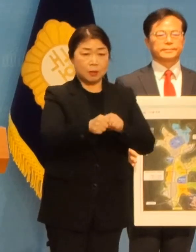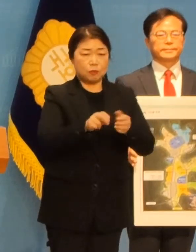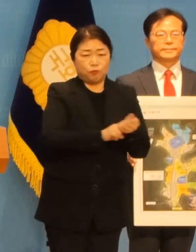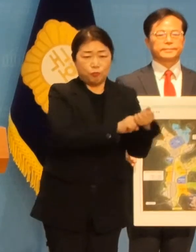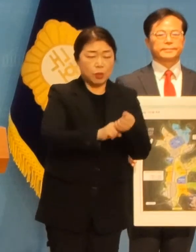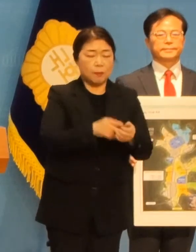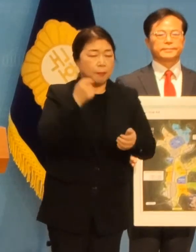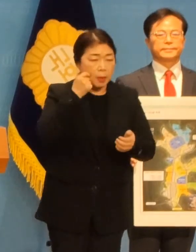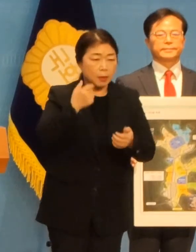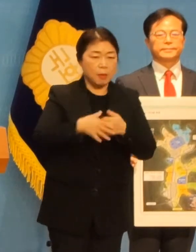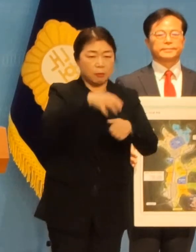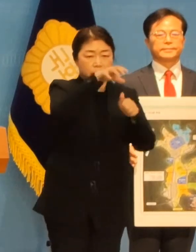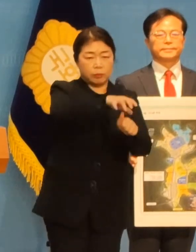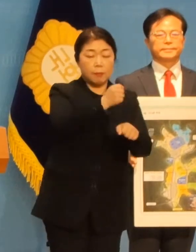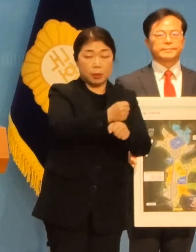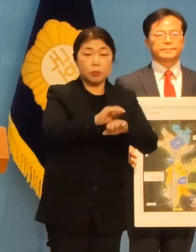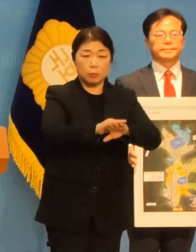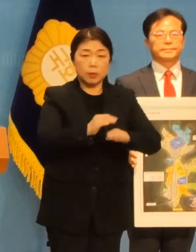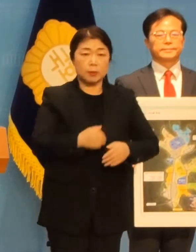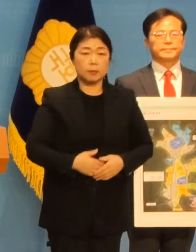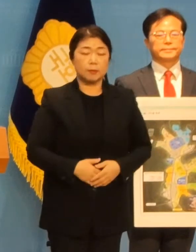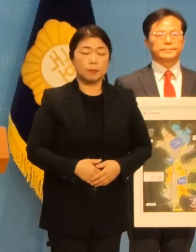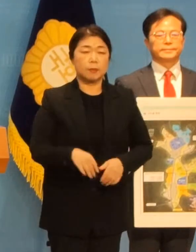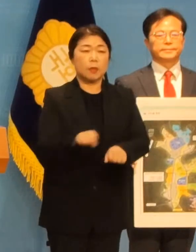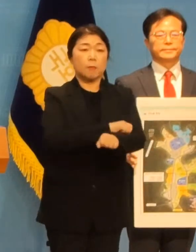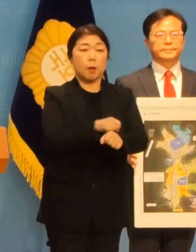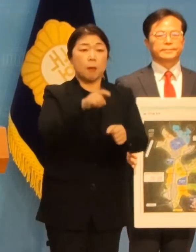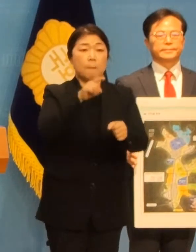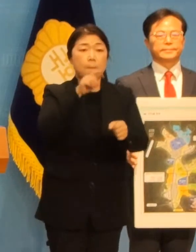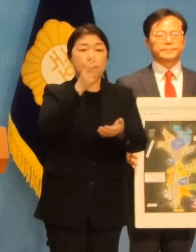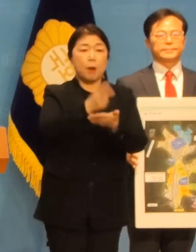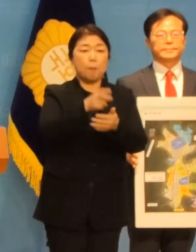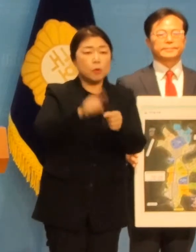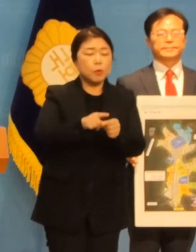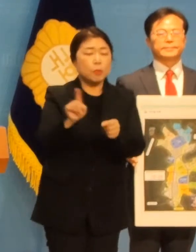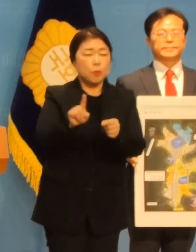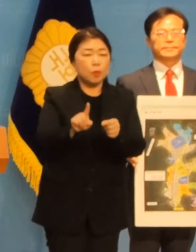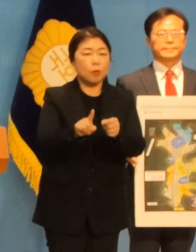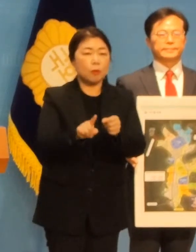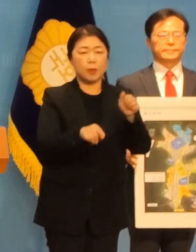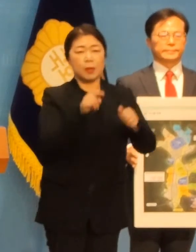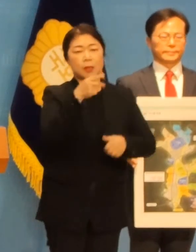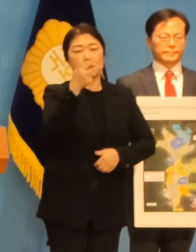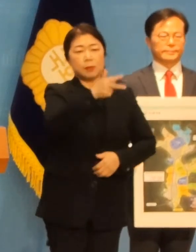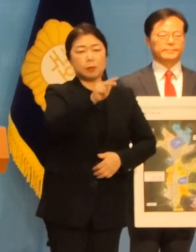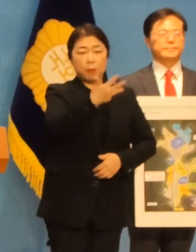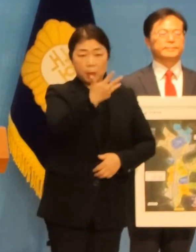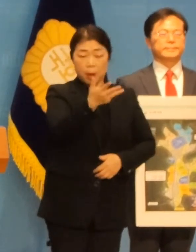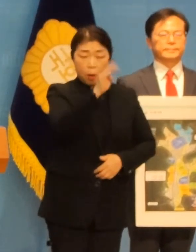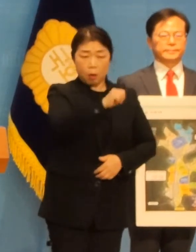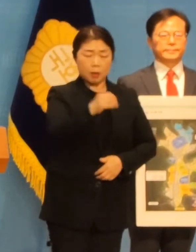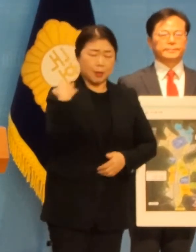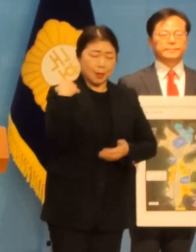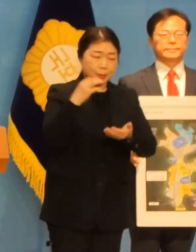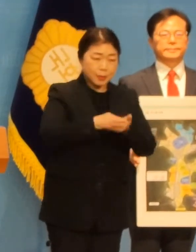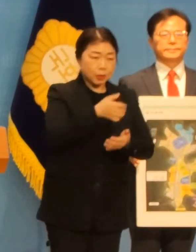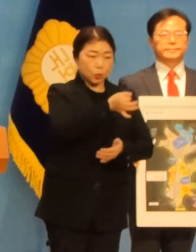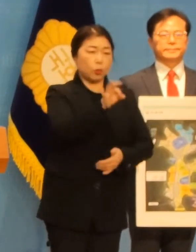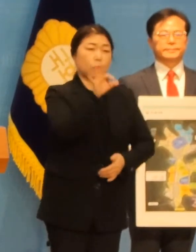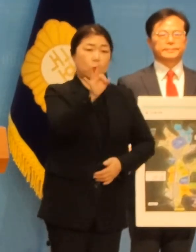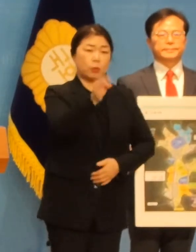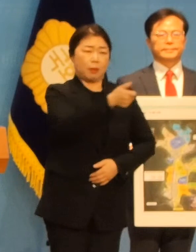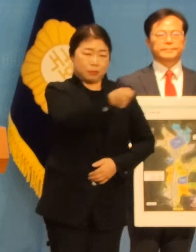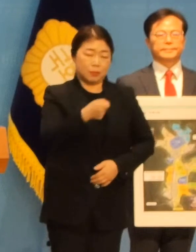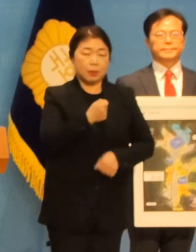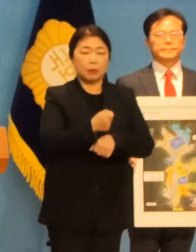이 특별법의 목적은 단 하나입니다. 대장동 범죄자들이 가로챈 7,800억 원을 국민께